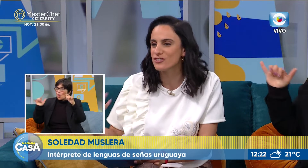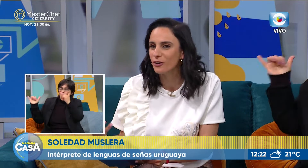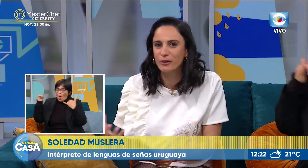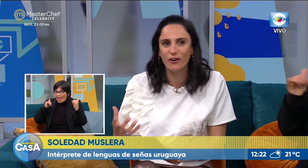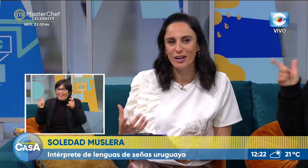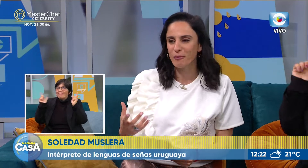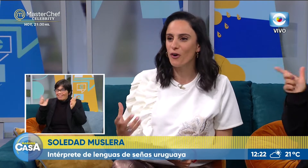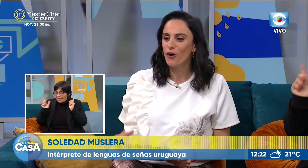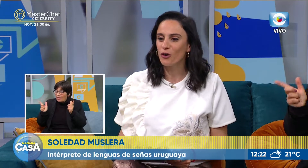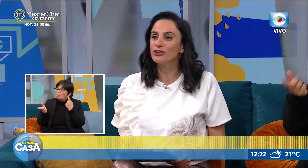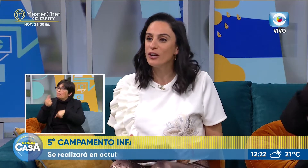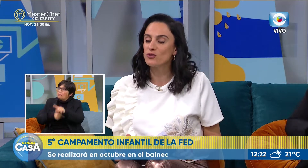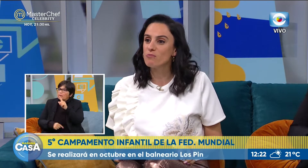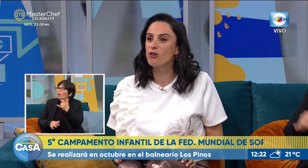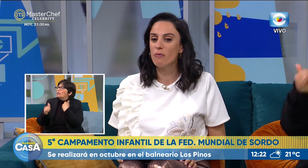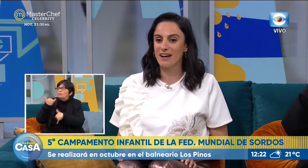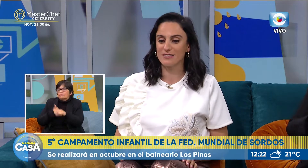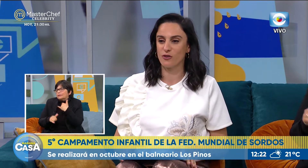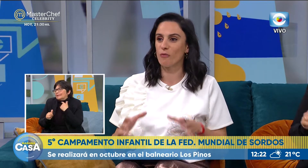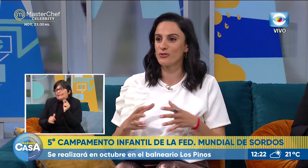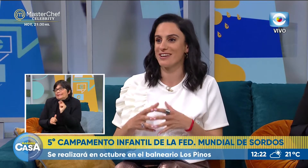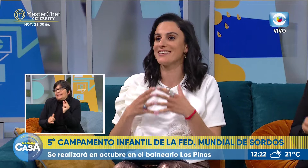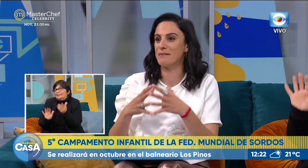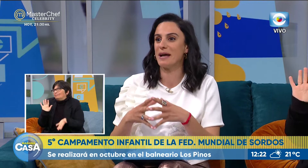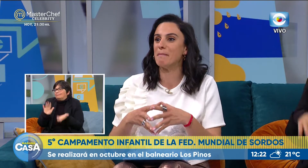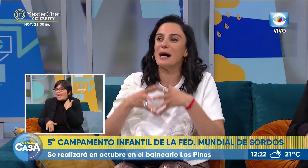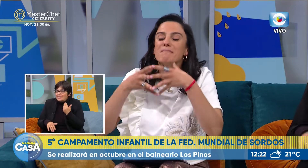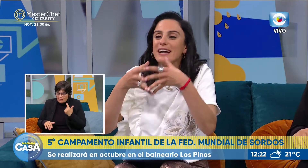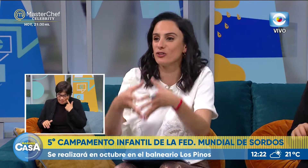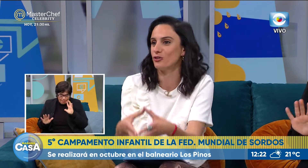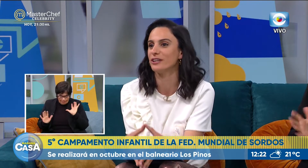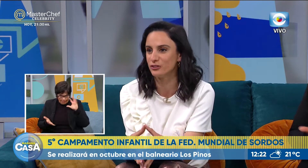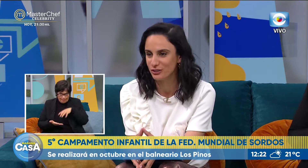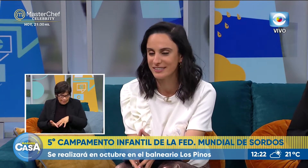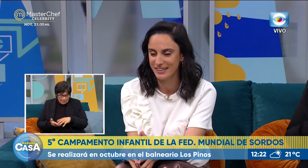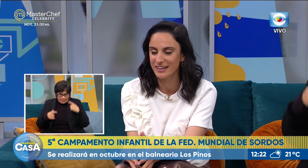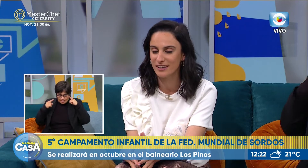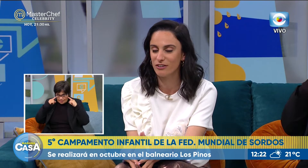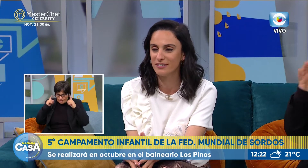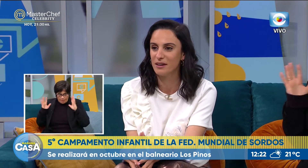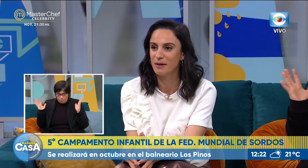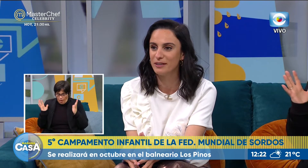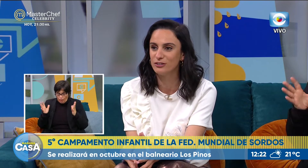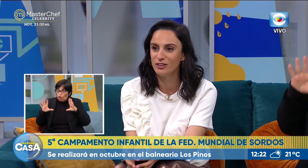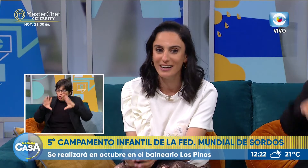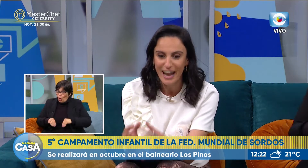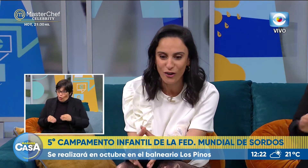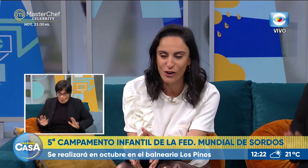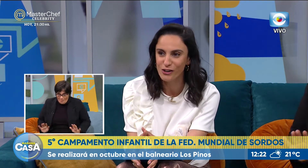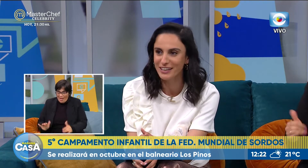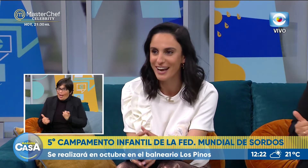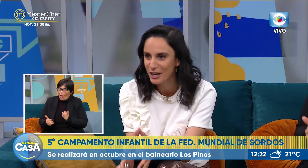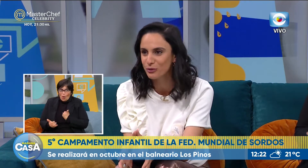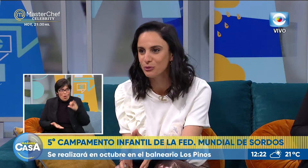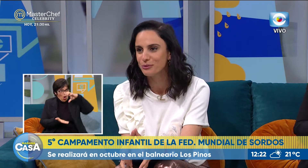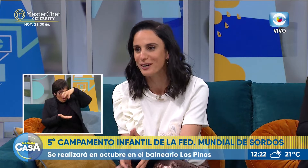recreación. Pero, bueno, contanos un poco más cómo se hace para plasmar todo esto que se quiere hacer con este campamento en